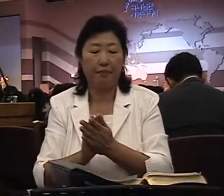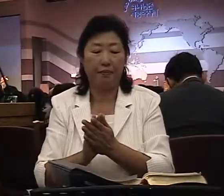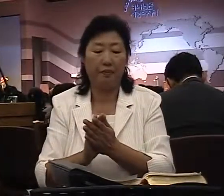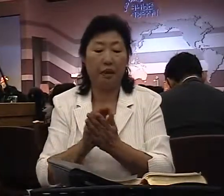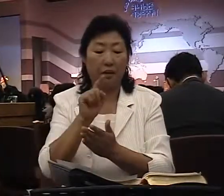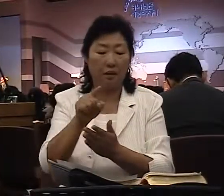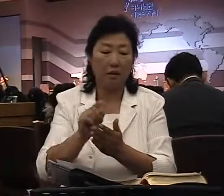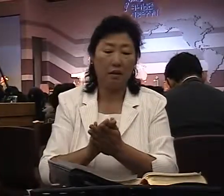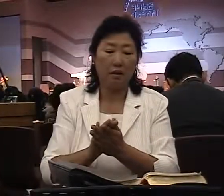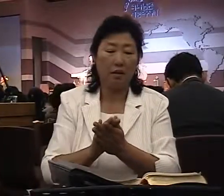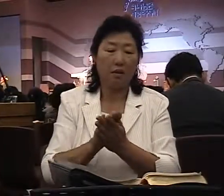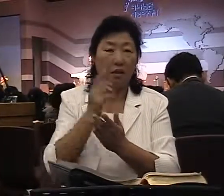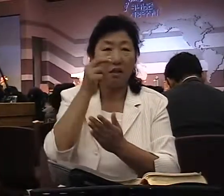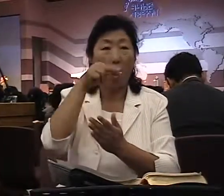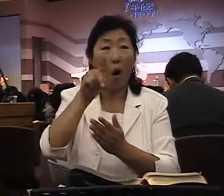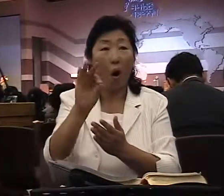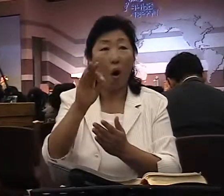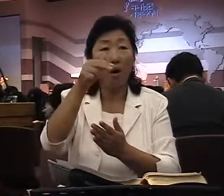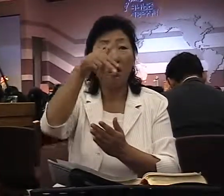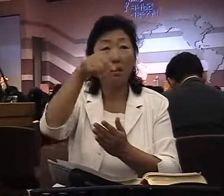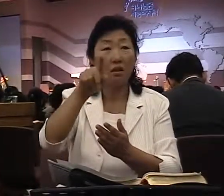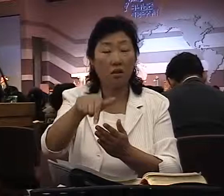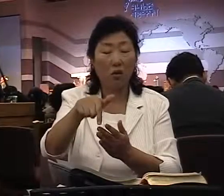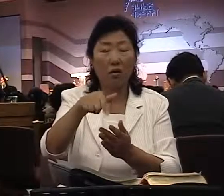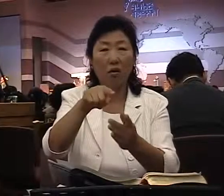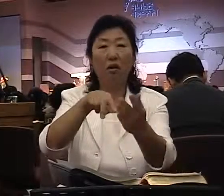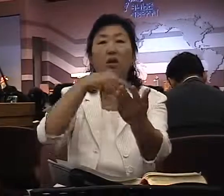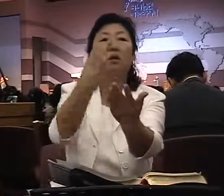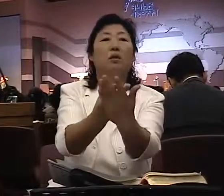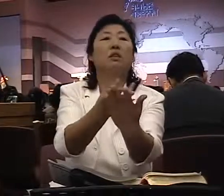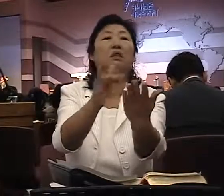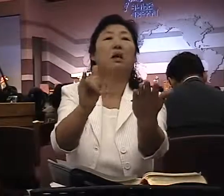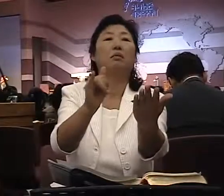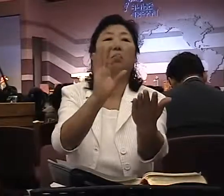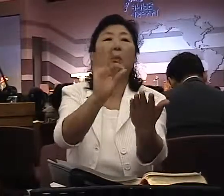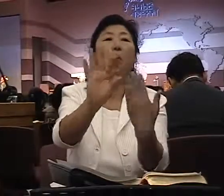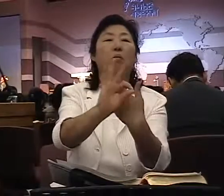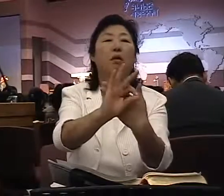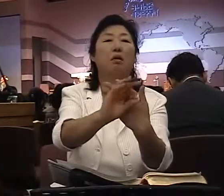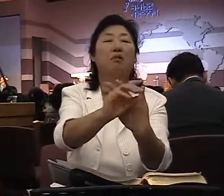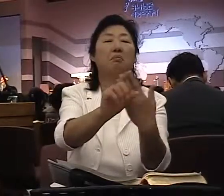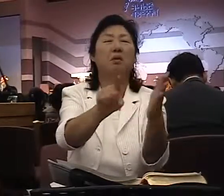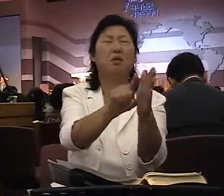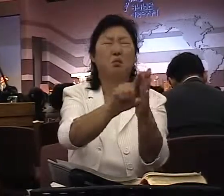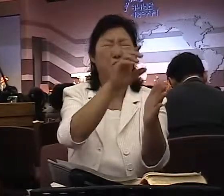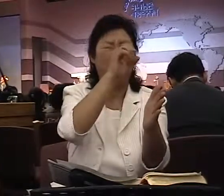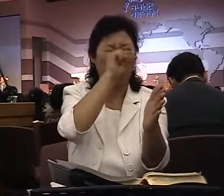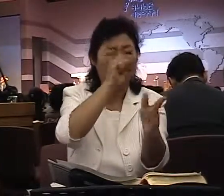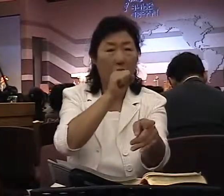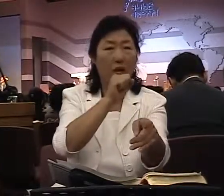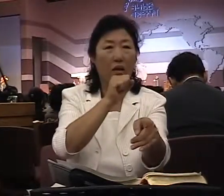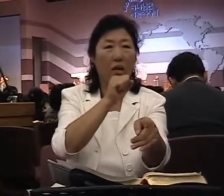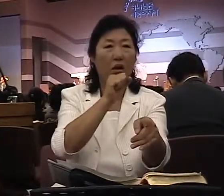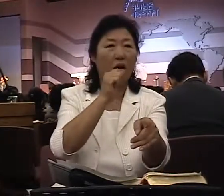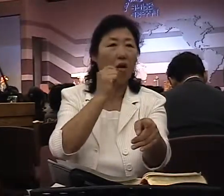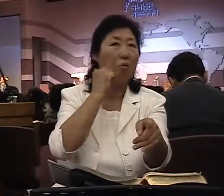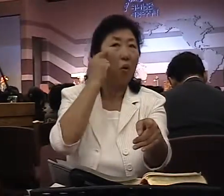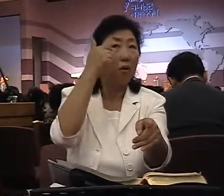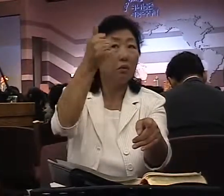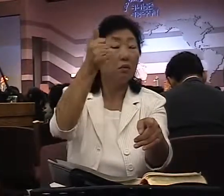이 성적으로 넘어지는 사람들을 보면 아무리 믿음이 좋다고 하더라도, 심지어 목회자라 할지라도